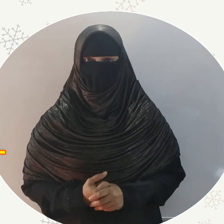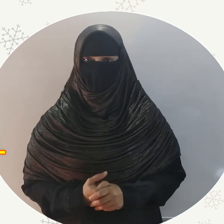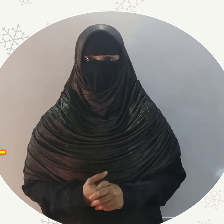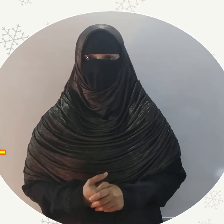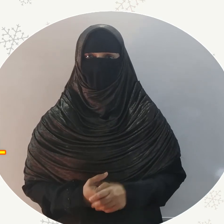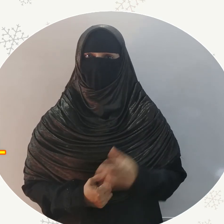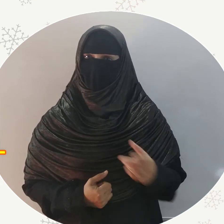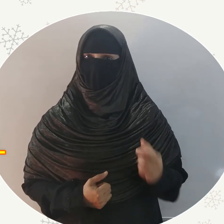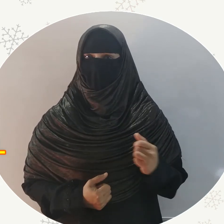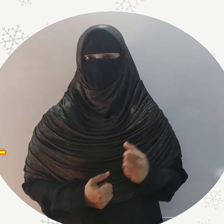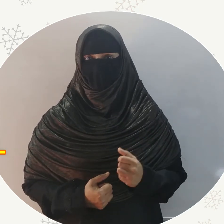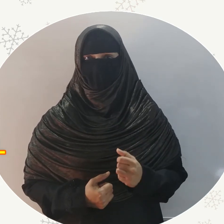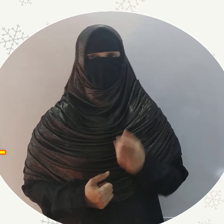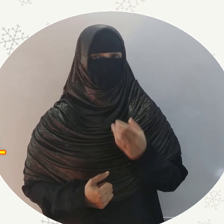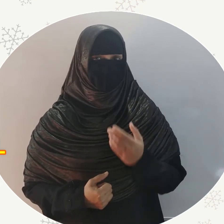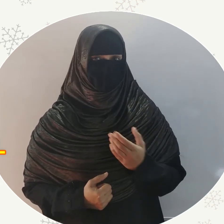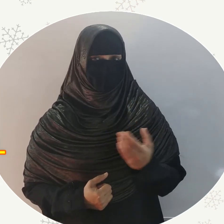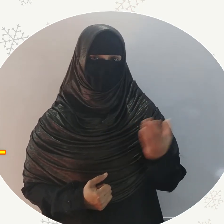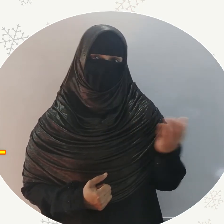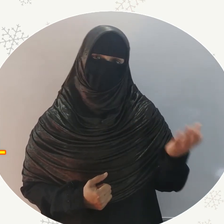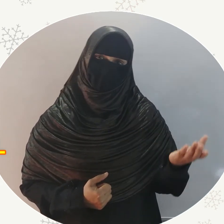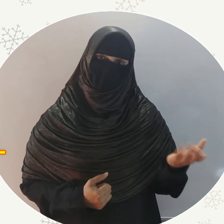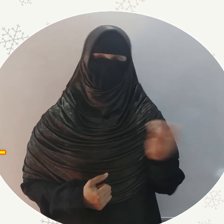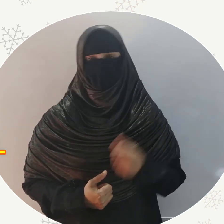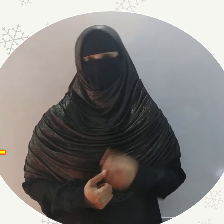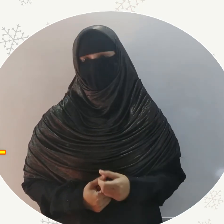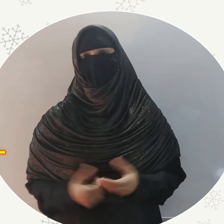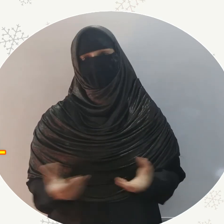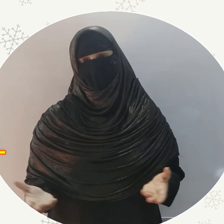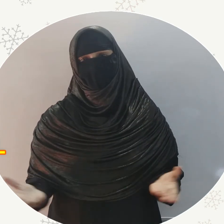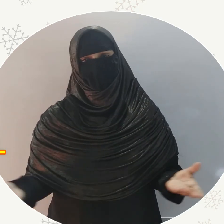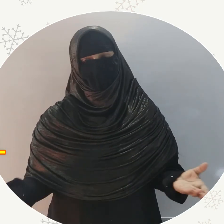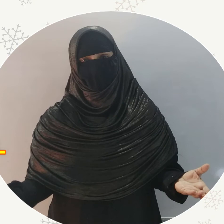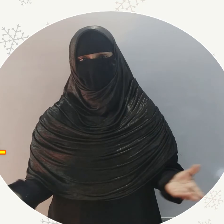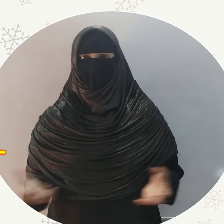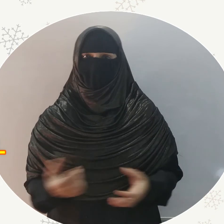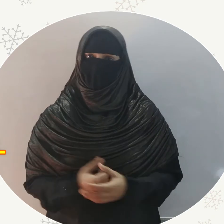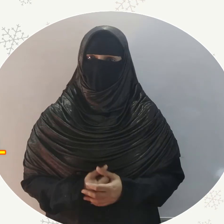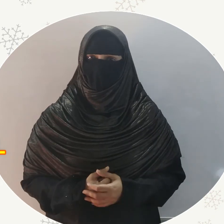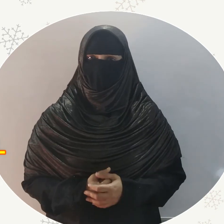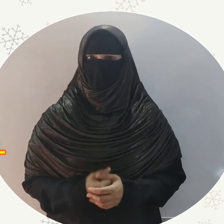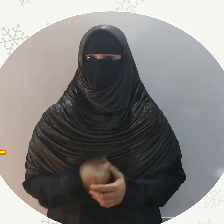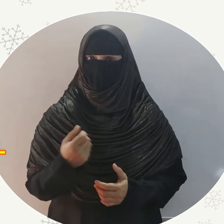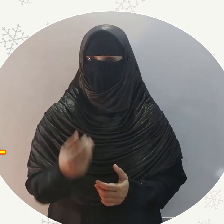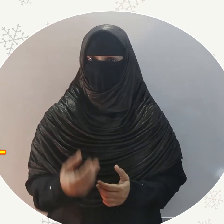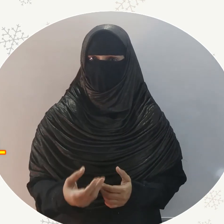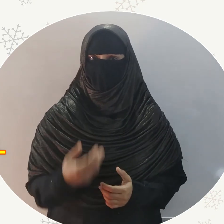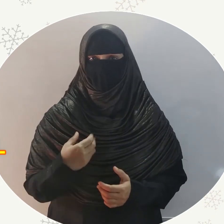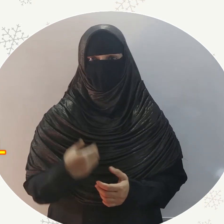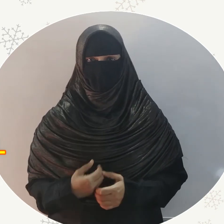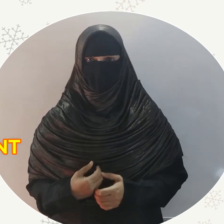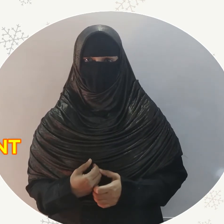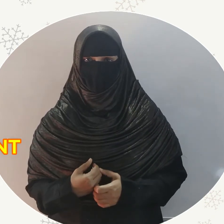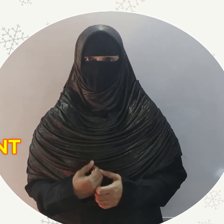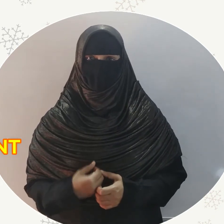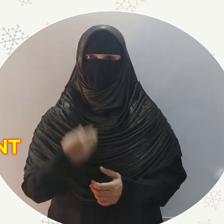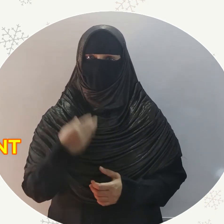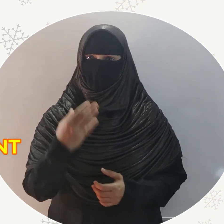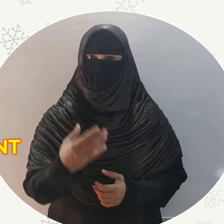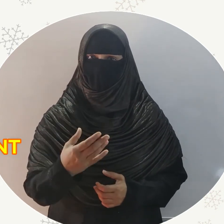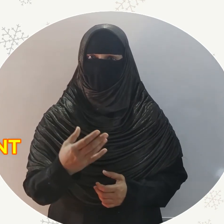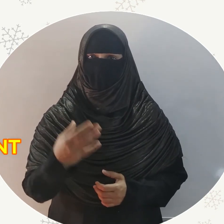ആയ വേർഡ് ആണ് കേർണൽ. ഇവിടെ നിങ്ങൾ നോക്കുമ്പോൾ ആറില്ല, പക്ഷെ നമ്മൾ പ്രൊണൗൺസ് ചെയ്യുന്നത് എങ്ങനെയാണ്? കേർണൽ. ഈ വേർഡോ? ഇത്